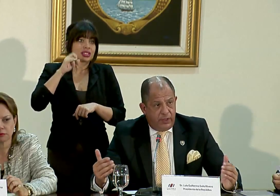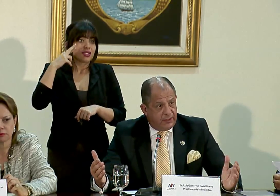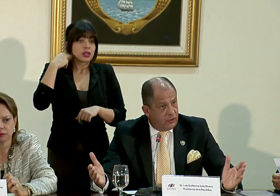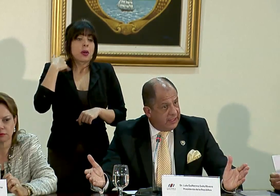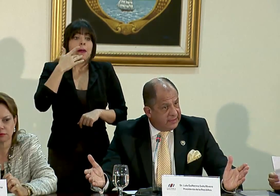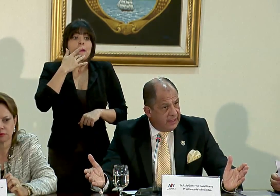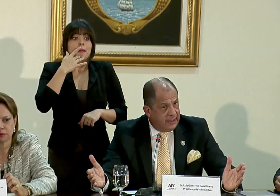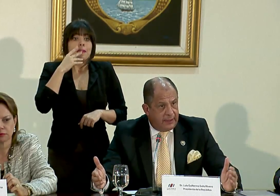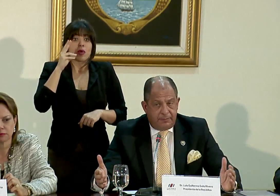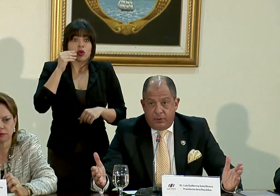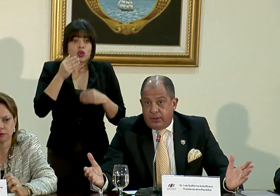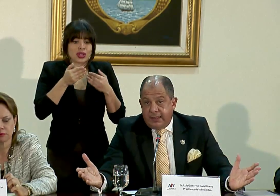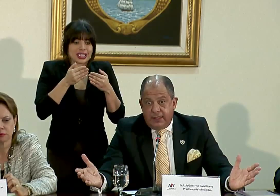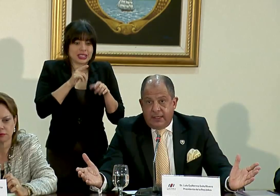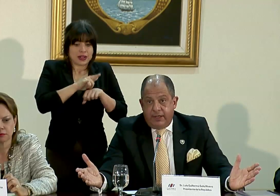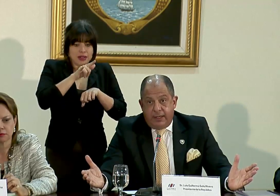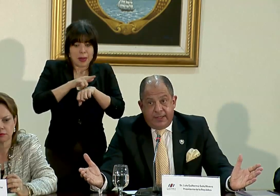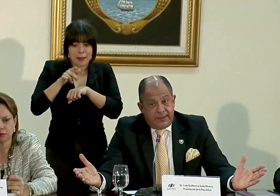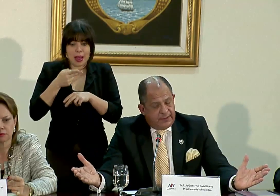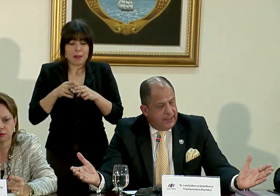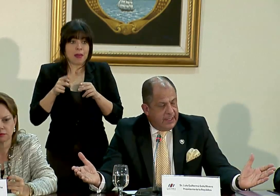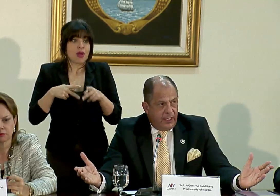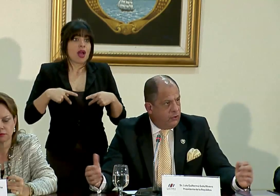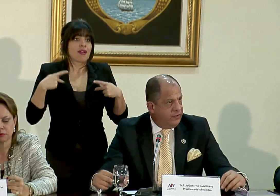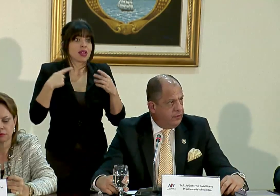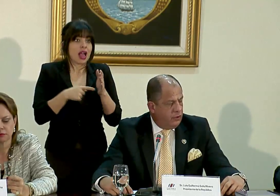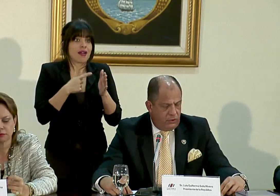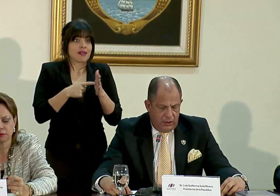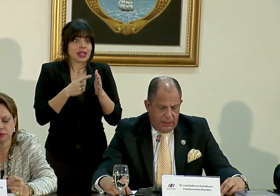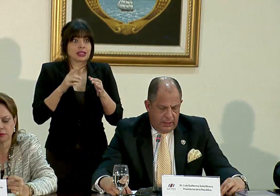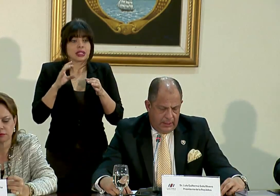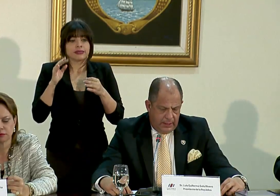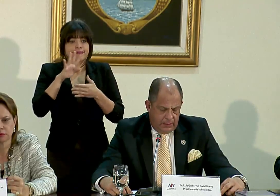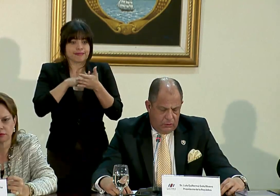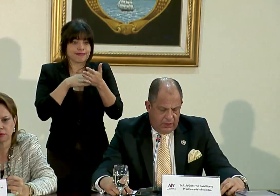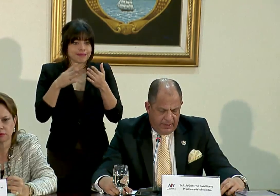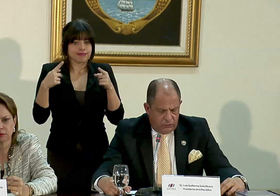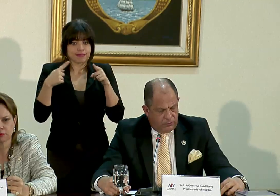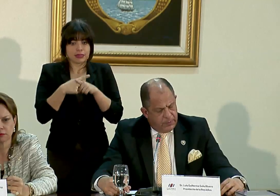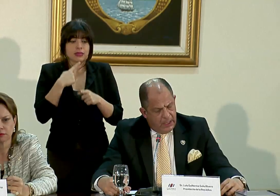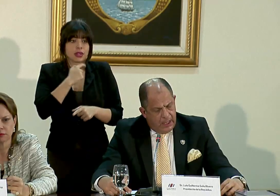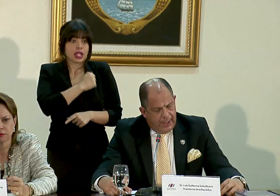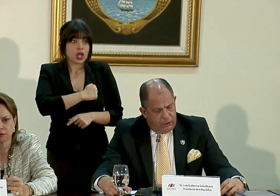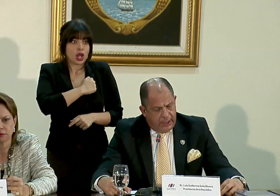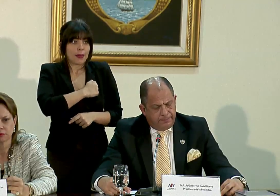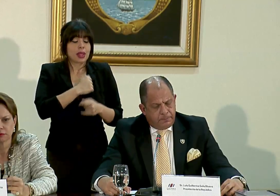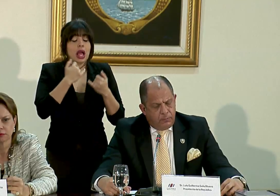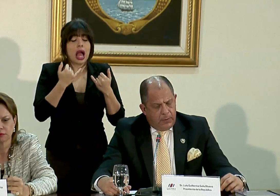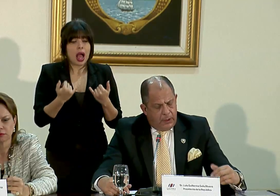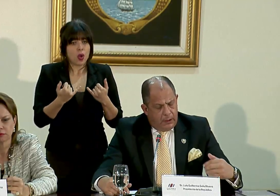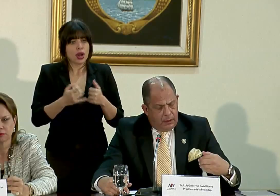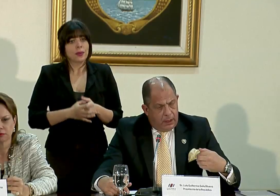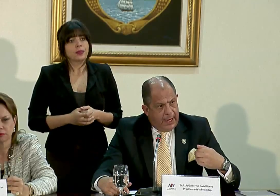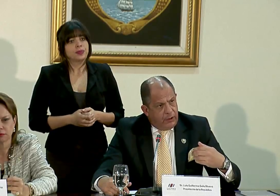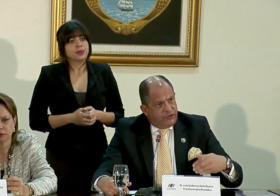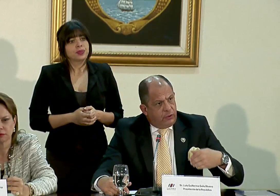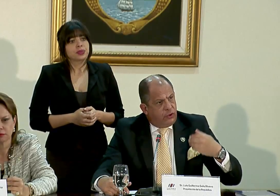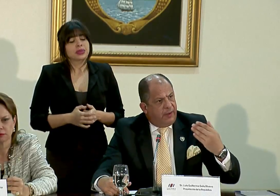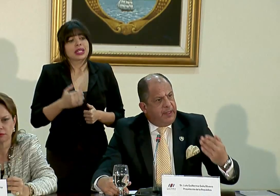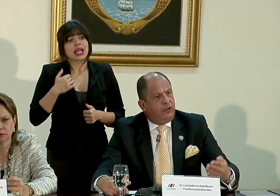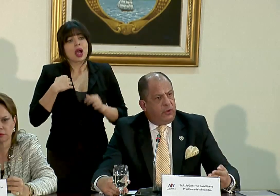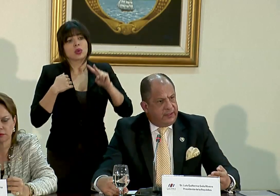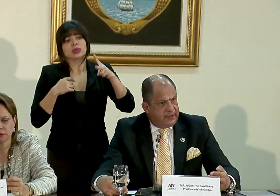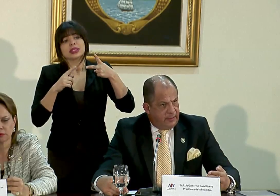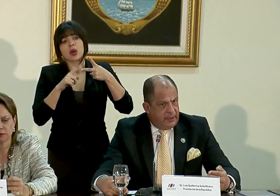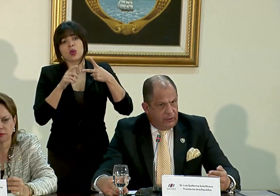preferido que no hubiera sido tan seguida, pero así la vida a veces y coincidió y lo lamento. Ahora, hay un